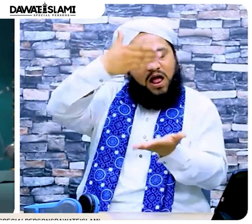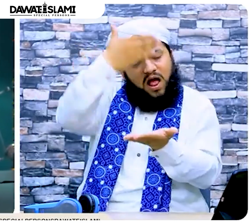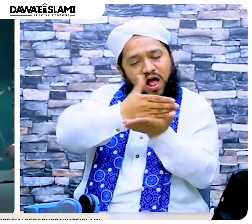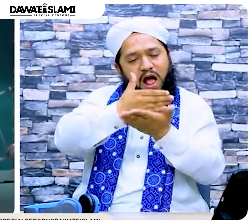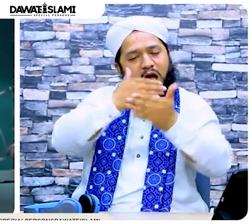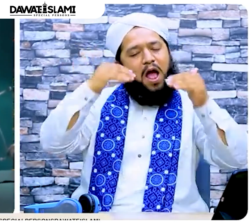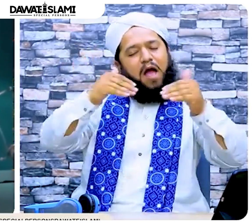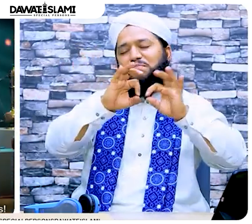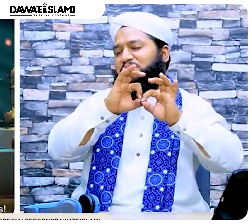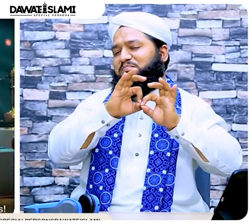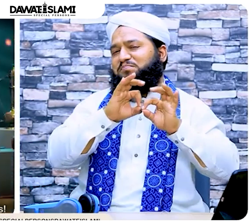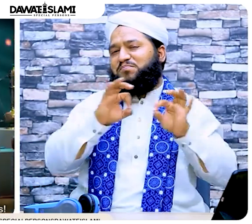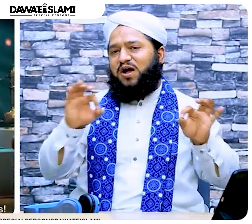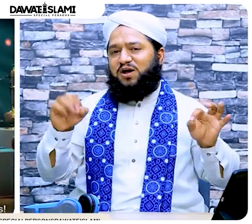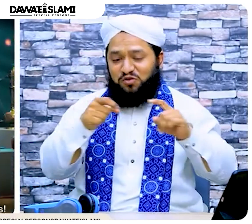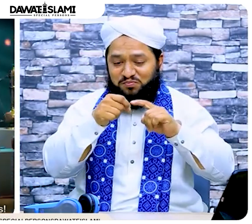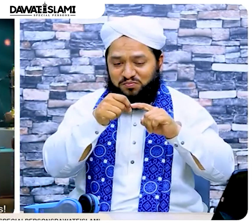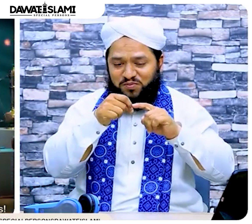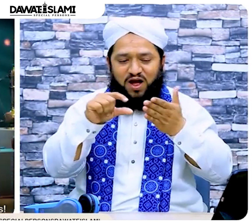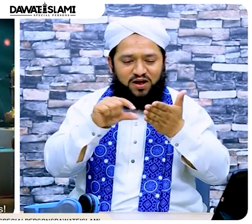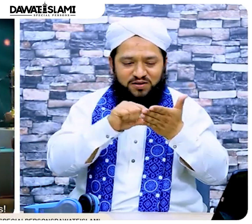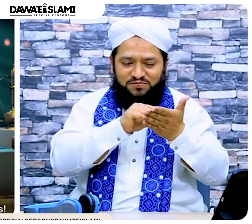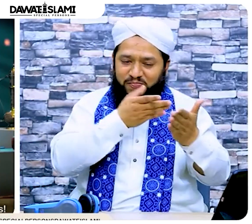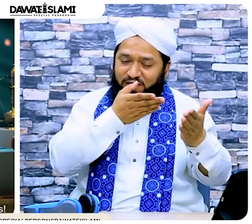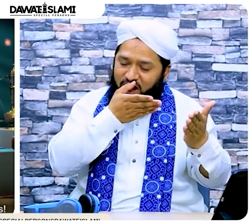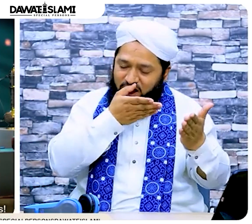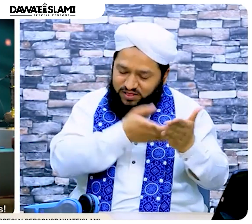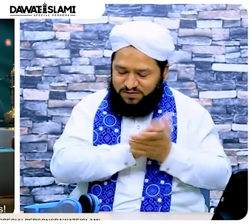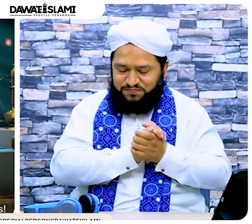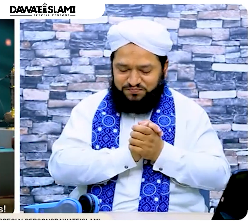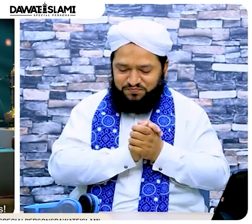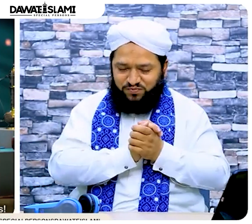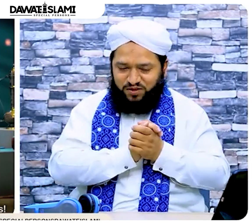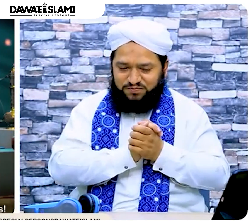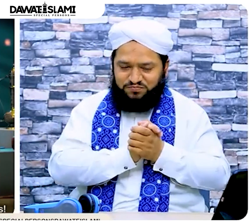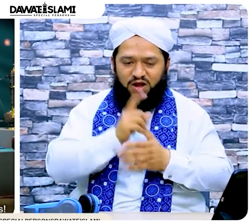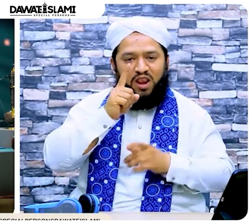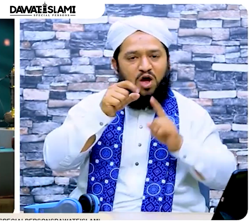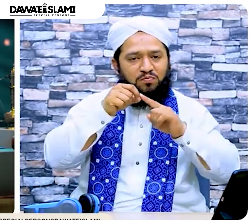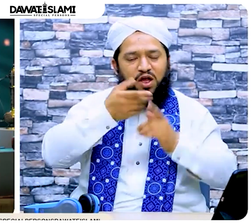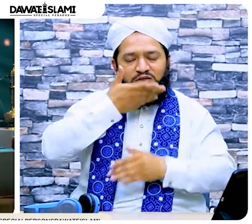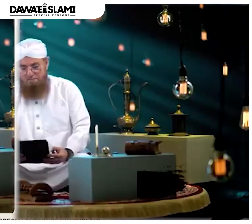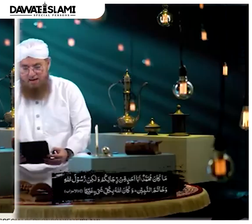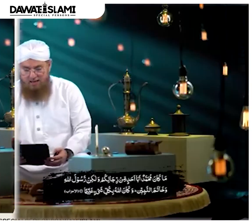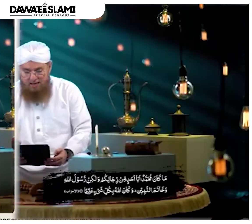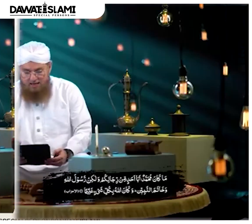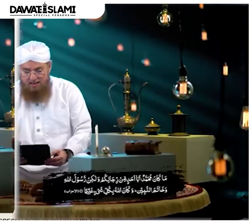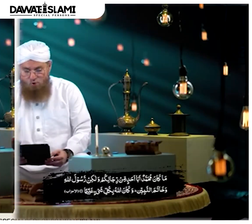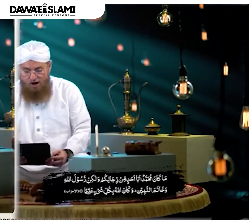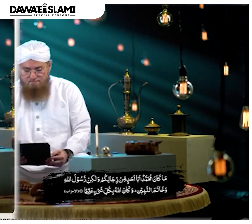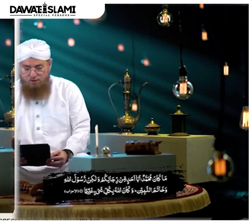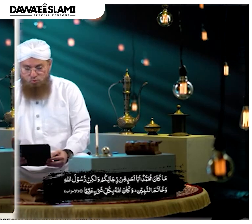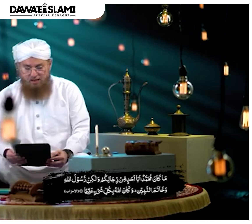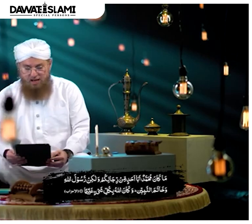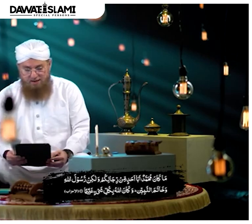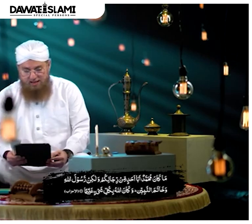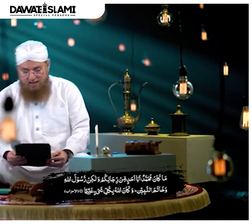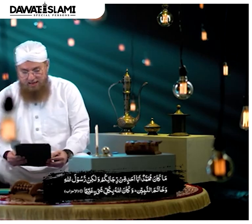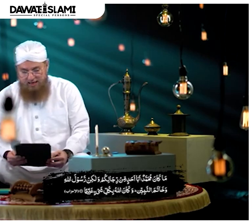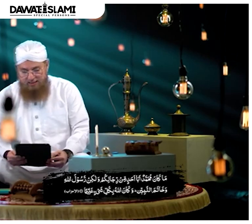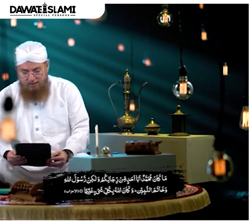دیا۔ وہ آسمانی نکاح دھرا کا دھرا ہی رہ گیا، کچھ بھی نہ ہوا، وہ شوہر نہ مرا اور نہ کچھ اور ہوا۔ اللہ